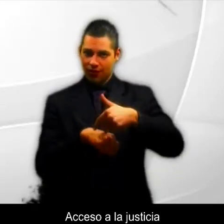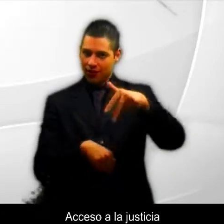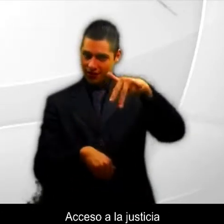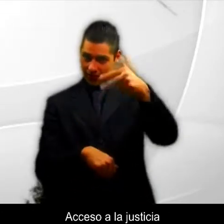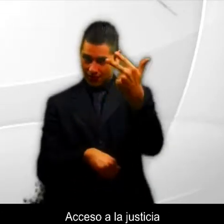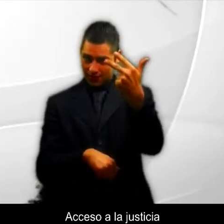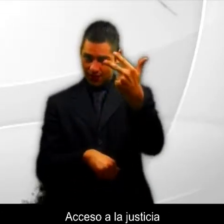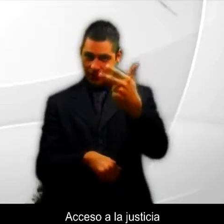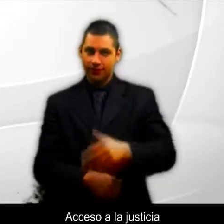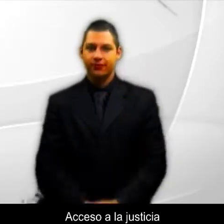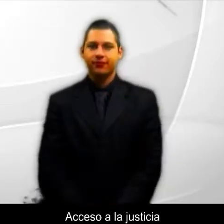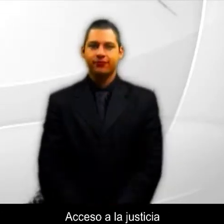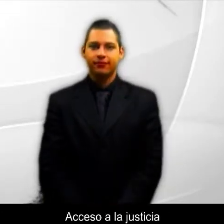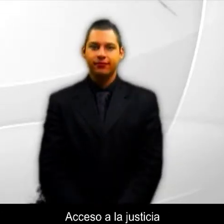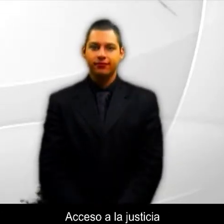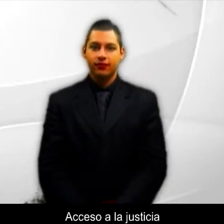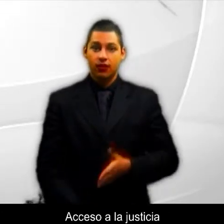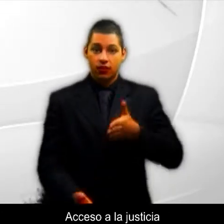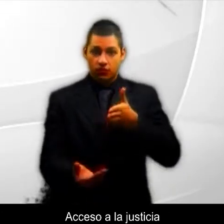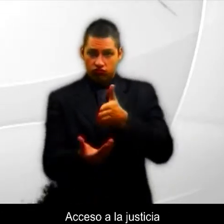Artículo 13. Acceso a la justicia.